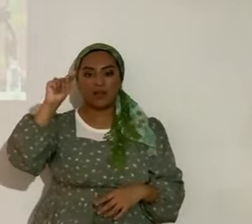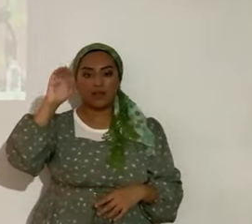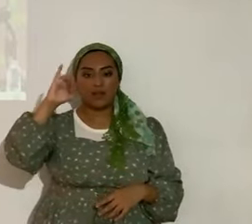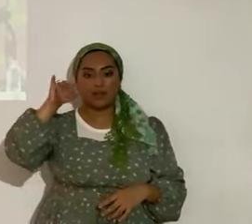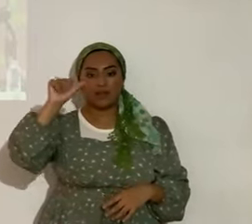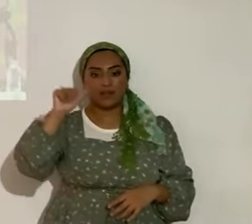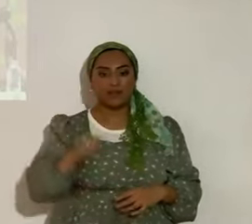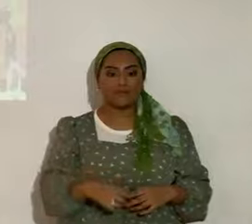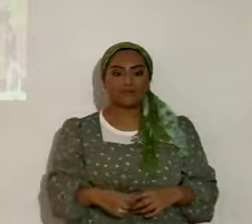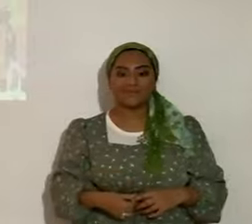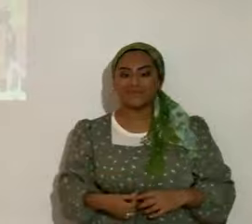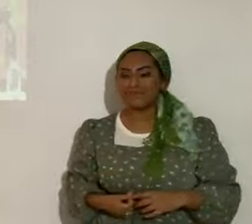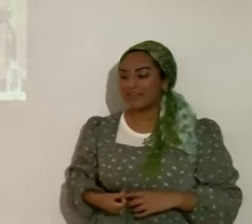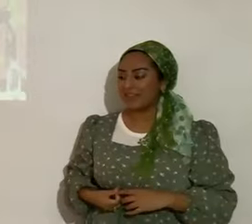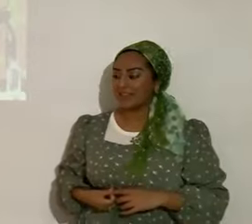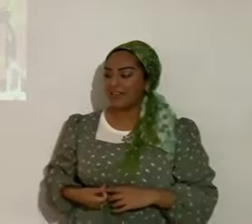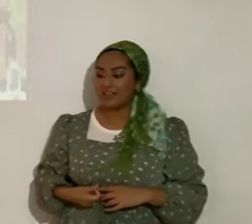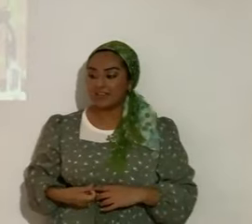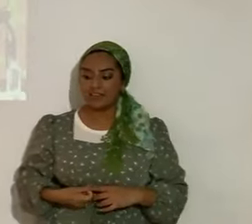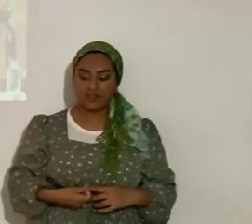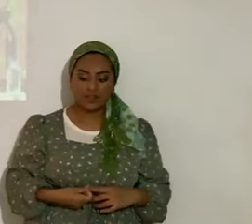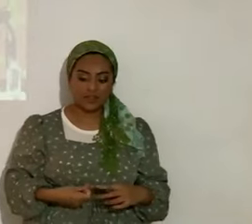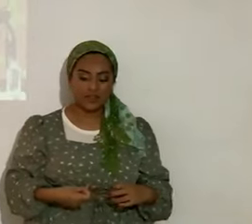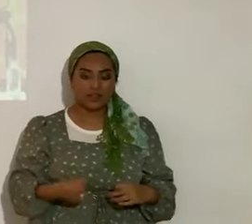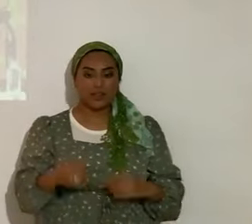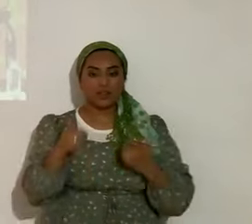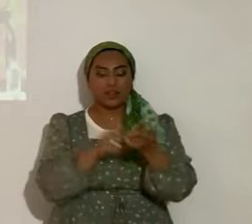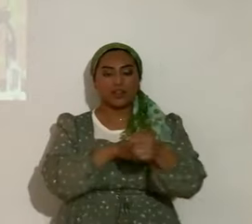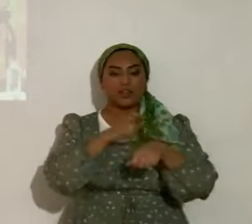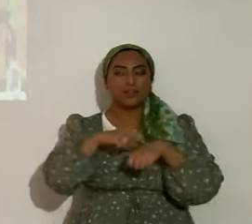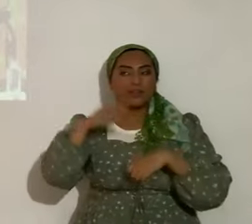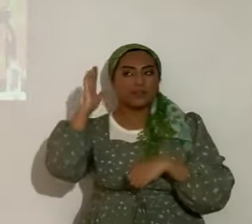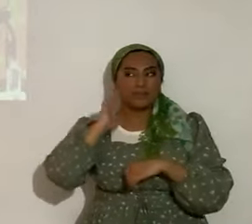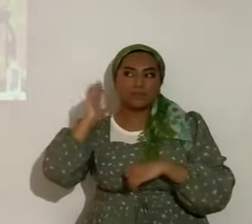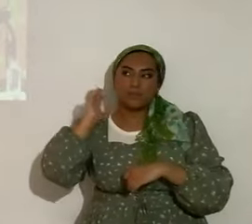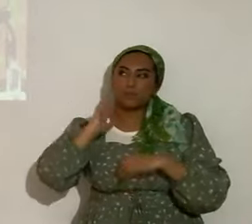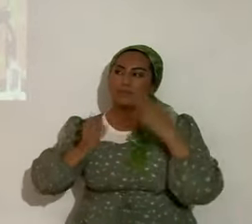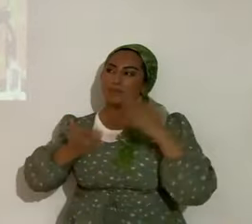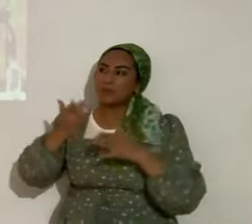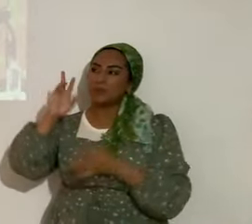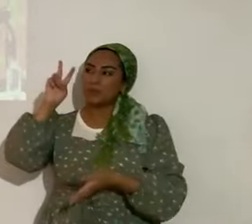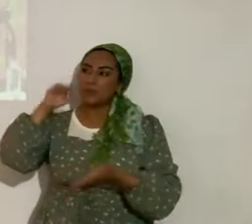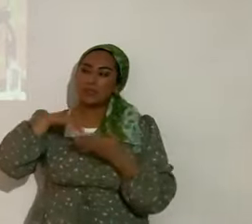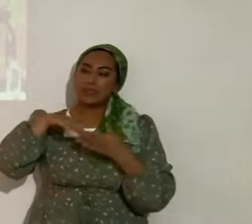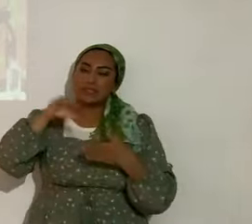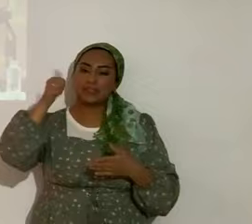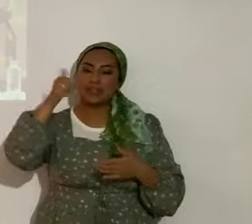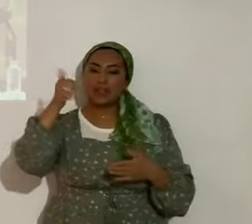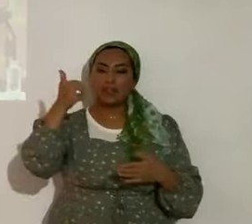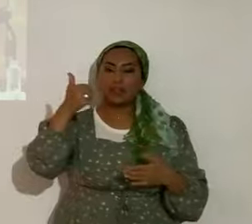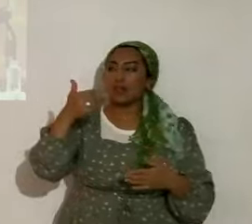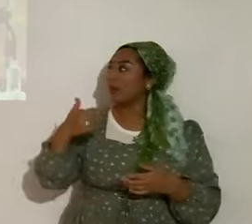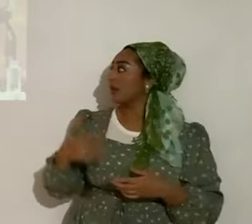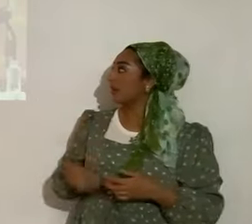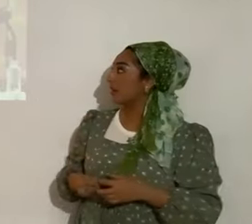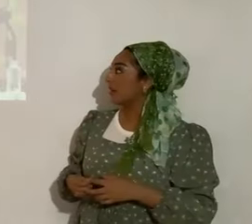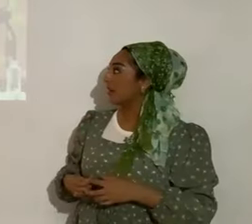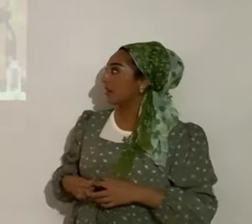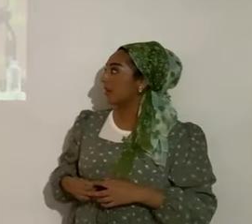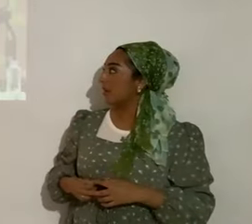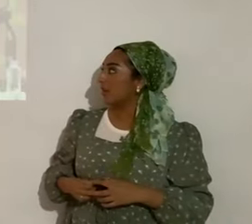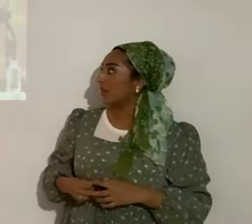Déjalo teja, sí. Entonces, hace mucho tiempo, pero mucho tiempo, como en el año 2010, yo me puse así, no, más bien